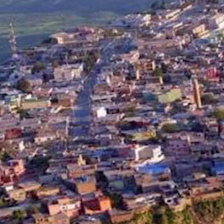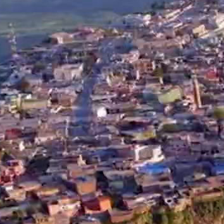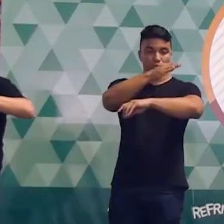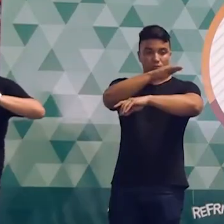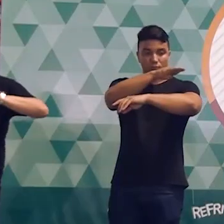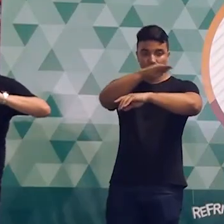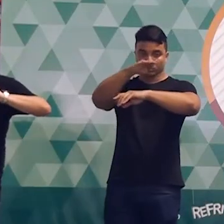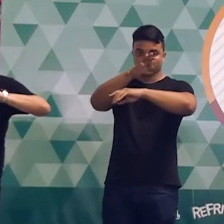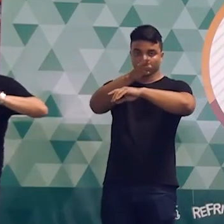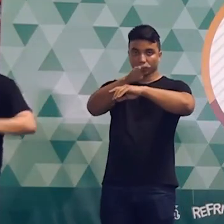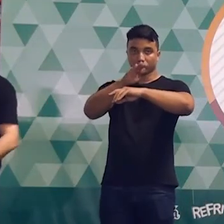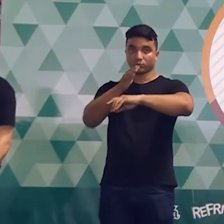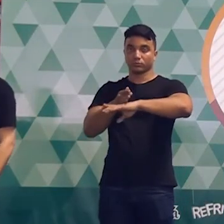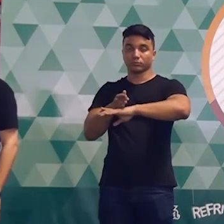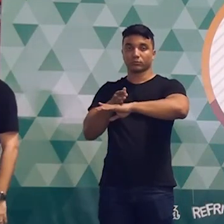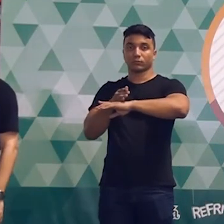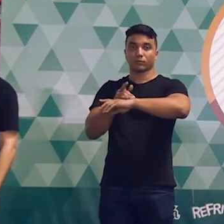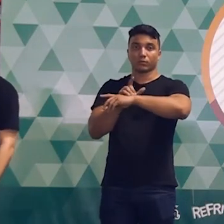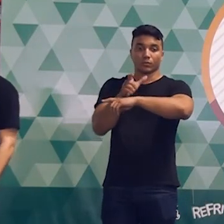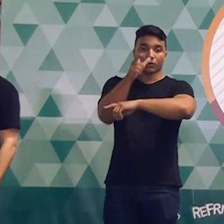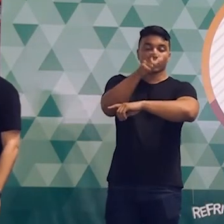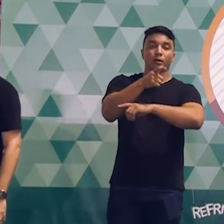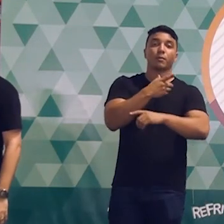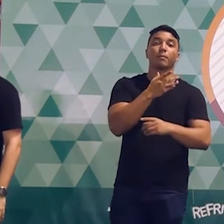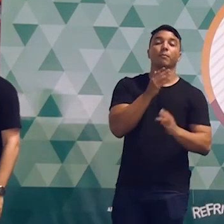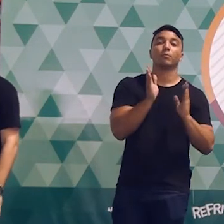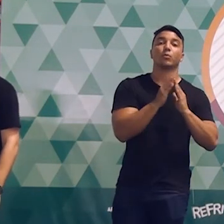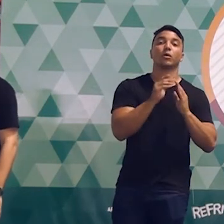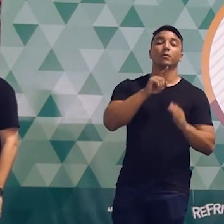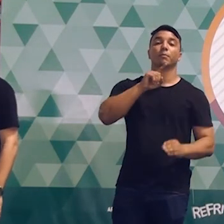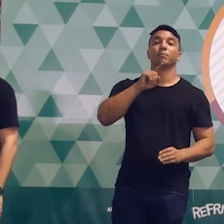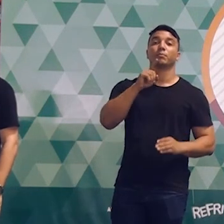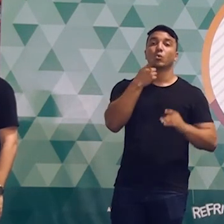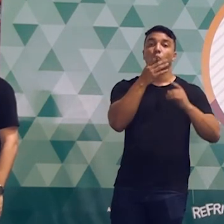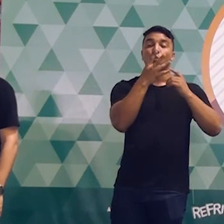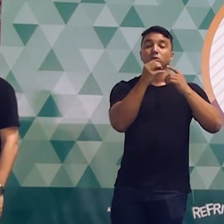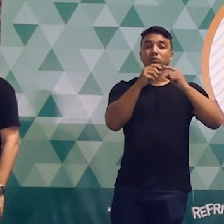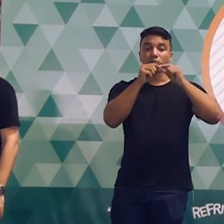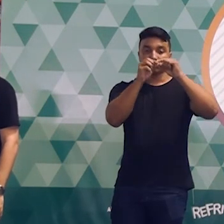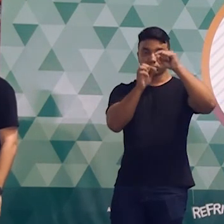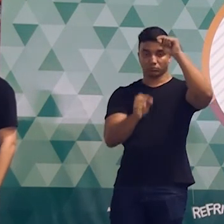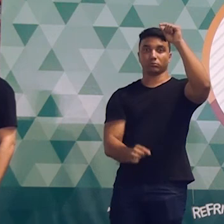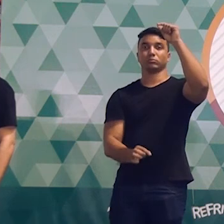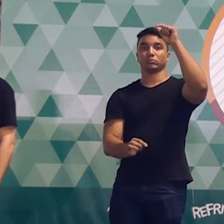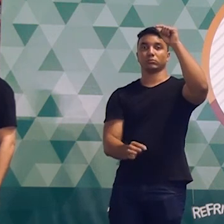a cidade está toda em cima. Esse povo está morando a 1.400 metros de altitude,